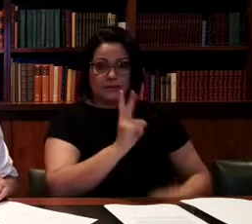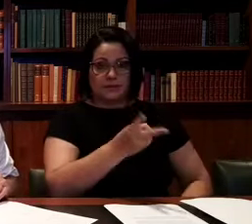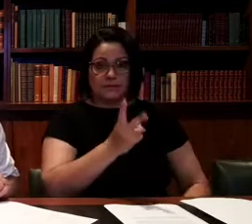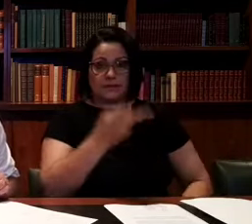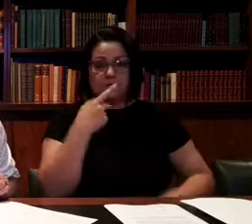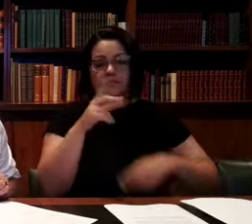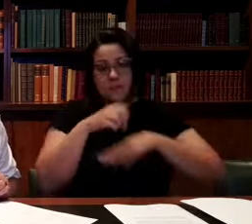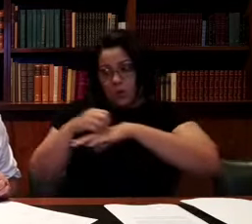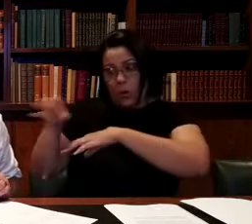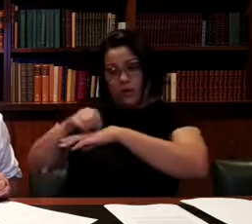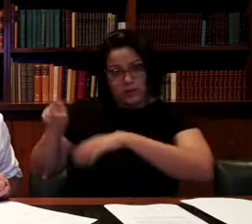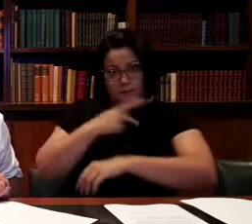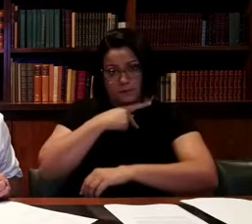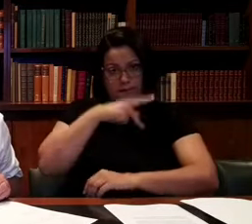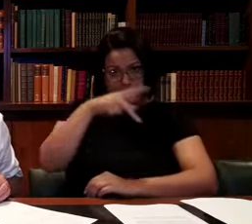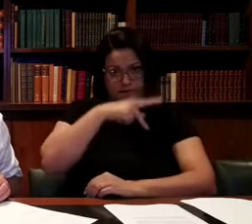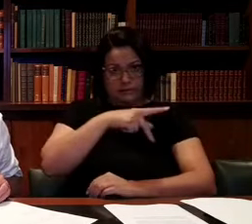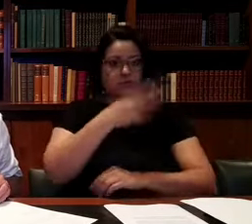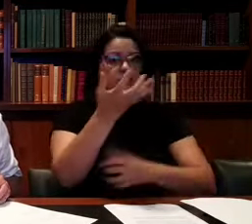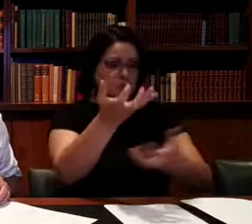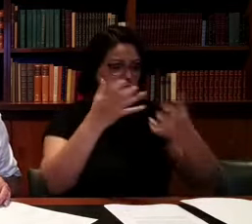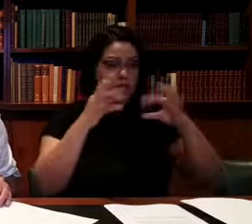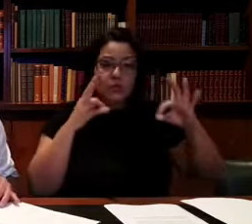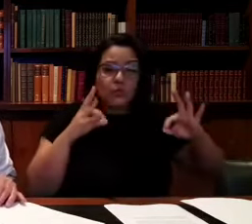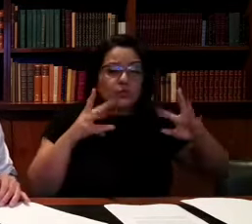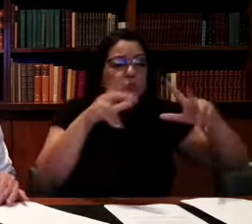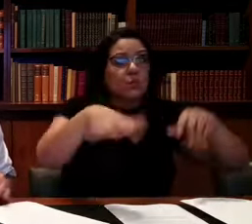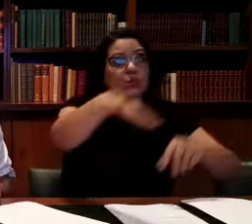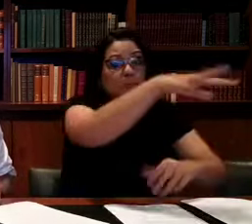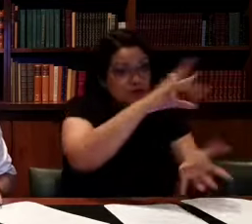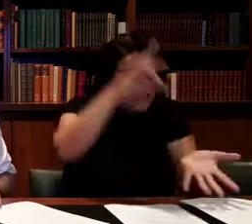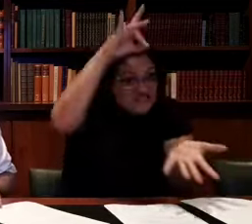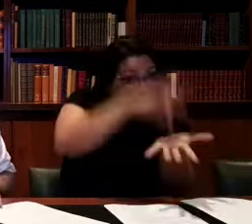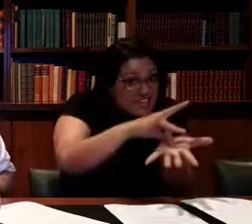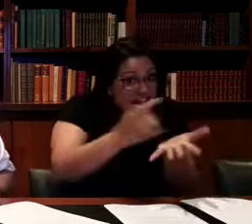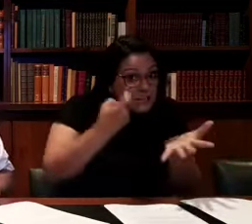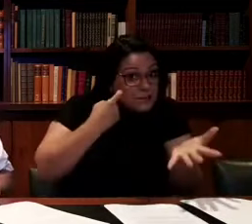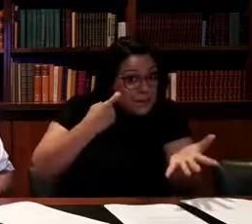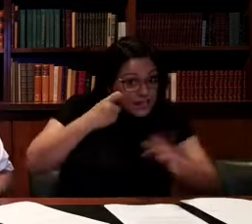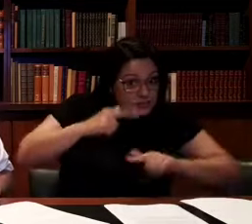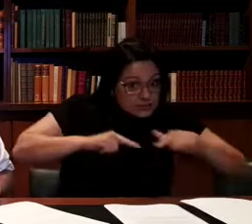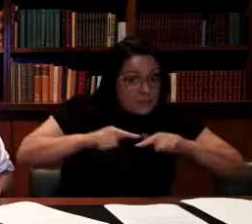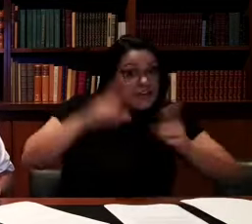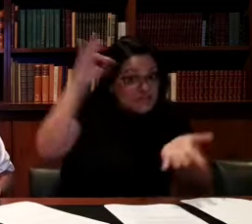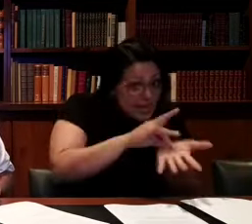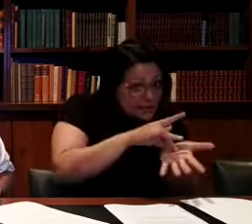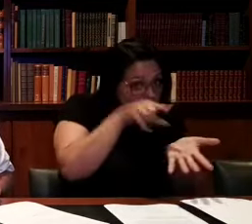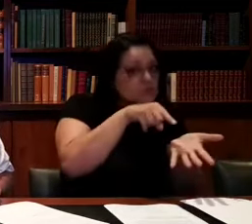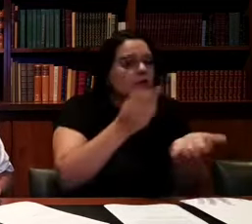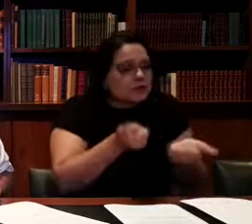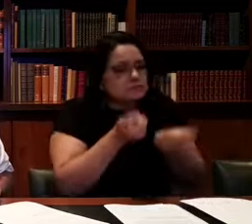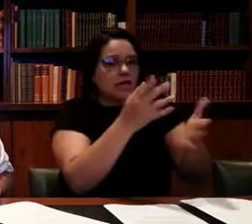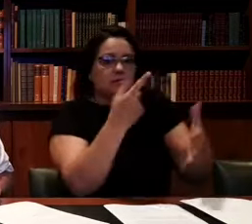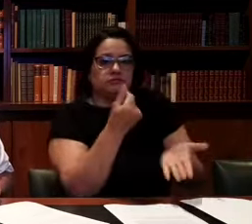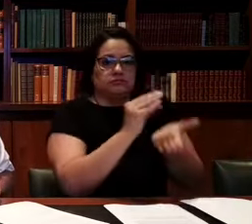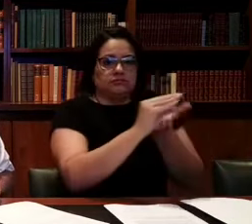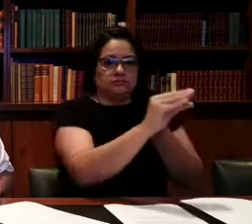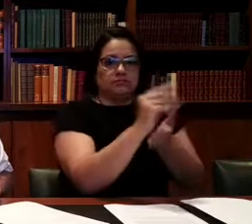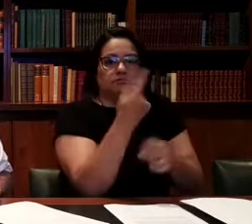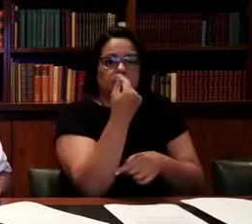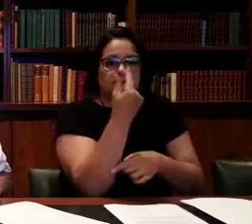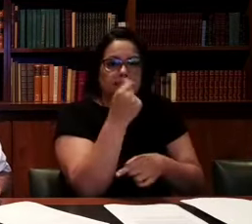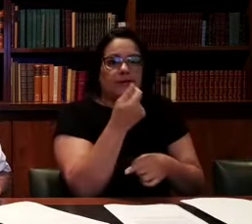um presidente nós queremos que todos os pescadores legítimos brasileiros recebe o seguro-defeso o que não dá